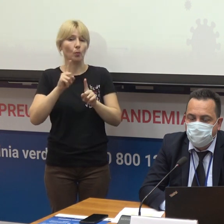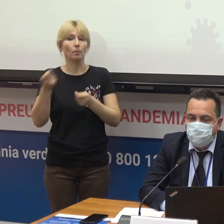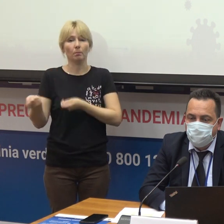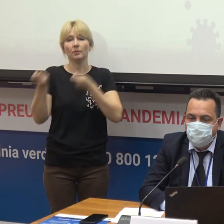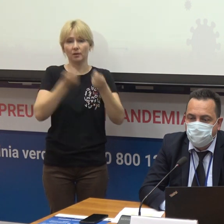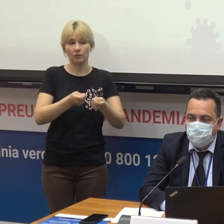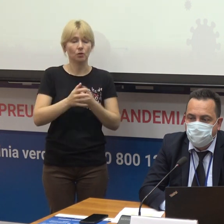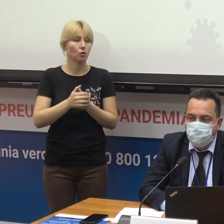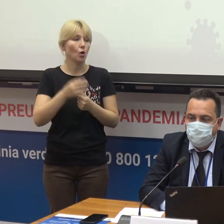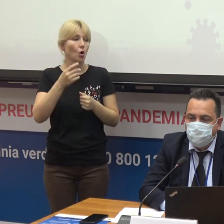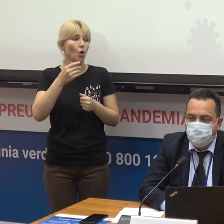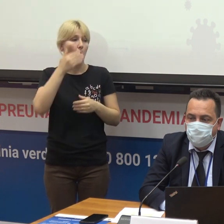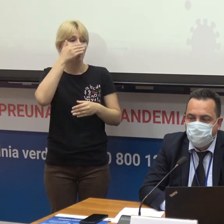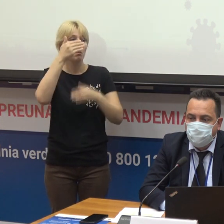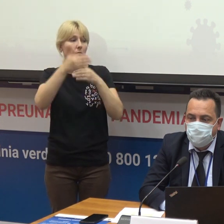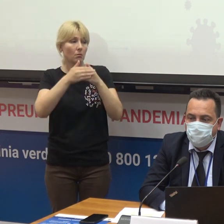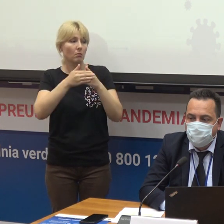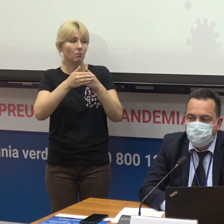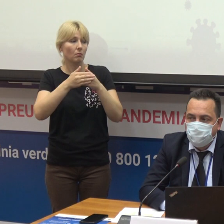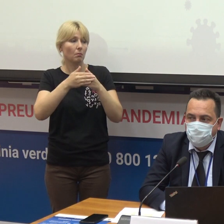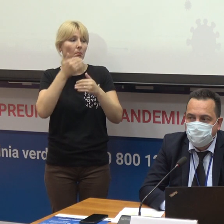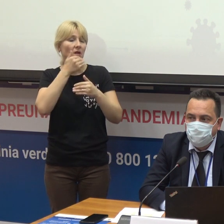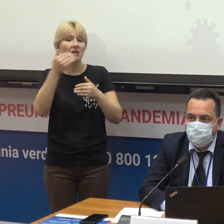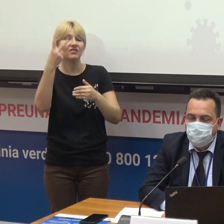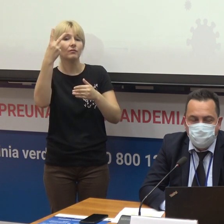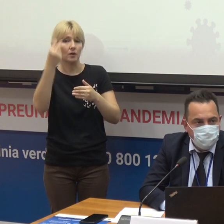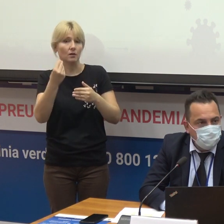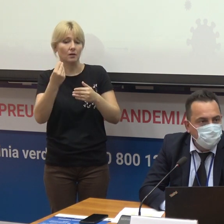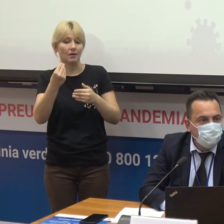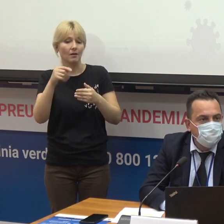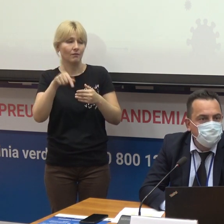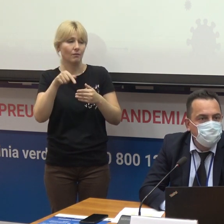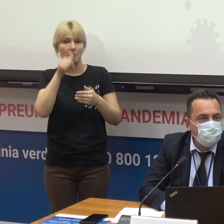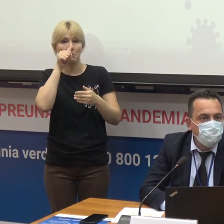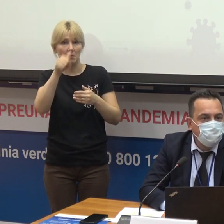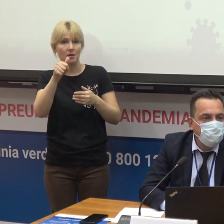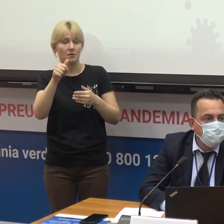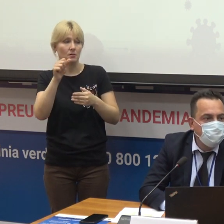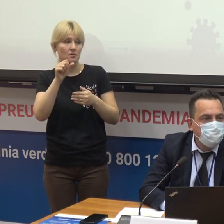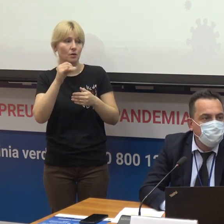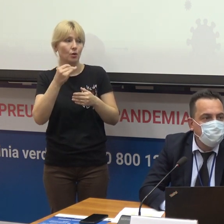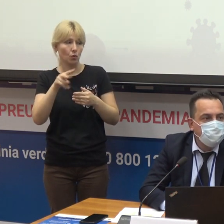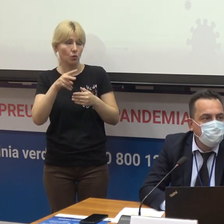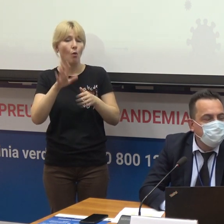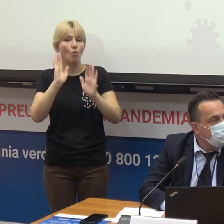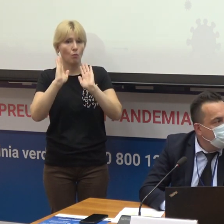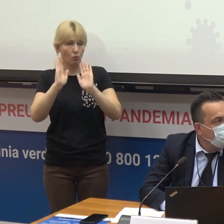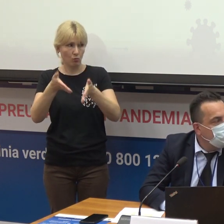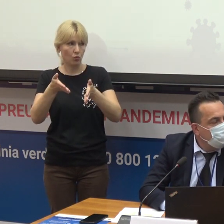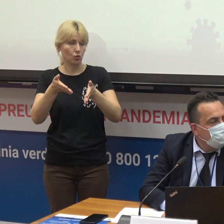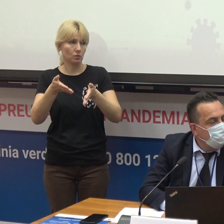începând cu ultimele două zile a lunii curente, ar urma să fie tranșat,